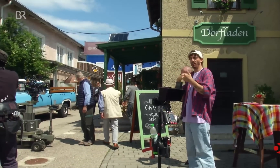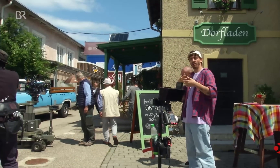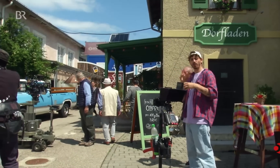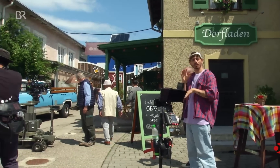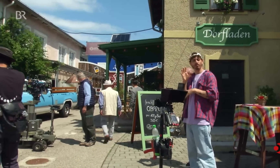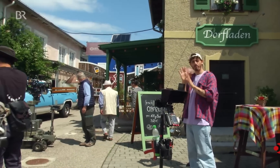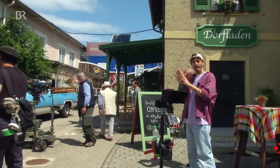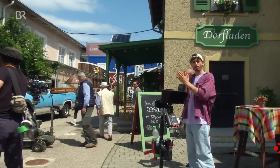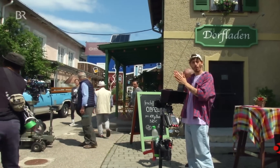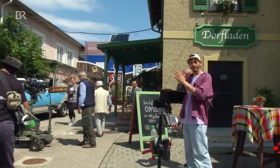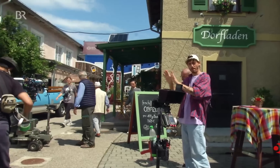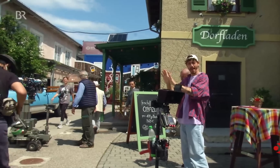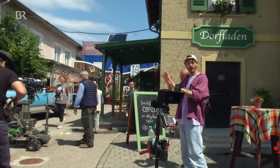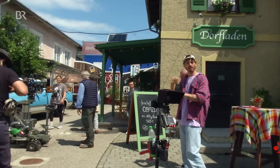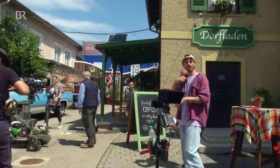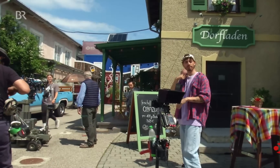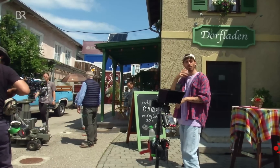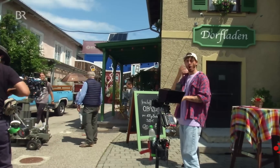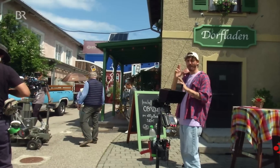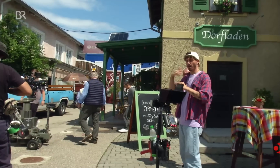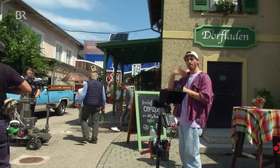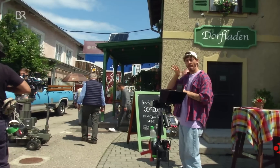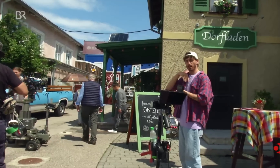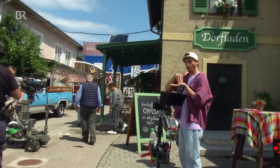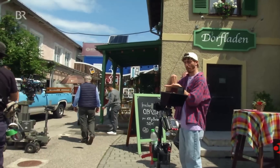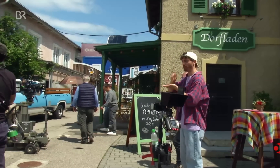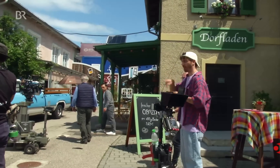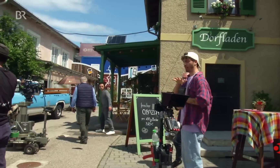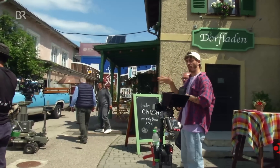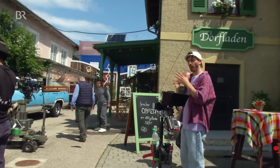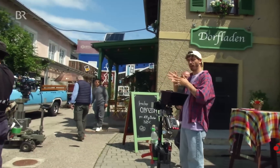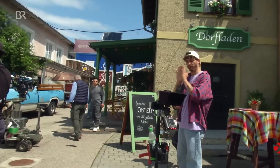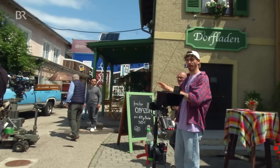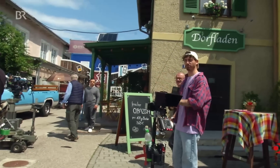jemand nach. Ich hoffe, sie bleiben so motiviert und ich kann noch öfter dabei sein, damit sie die Gebärden nicht wieder vergessen.